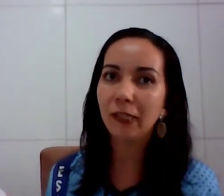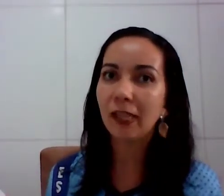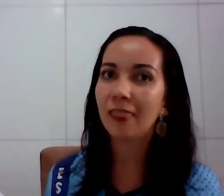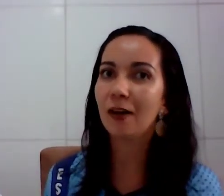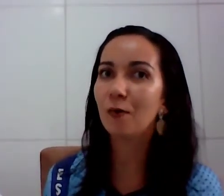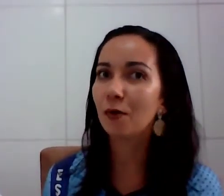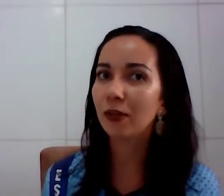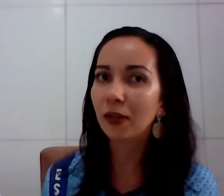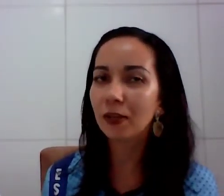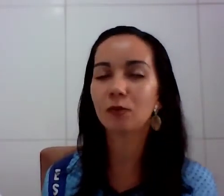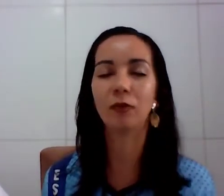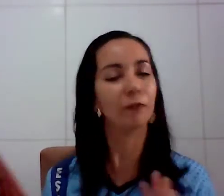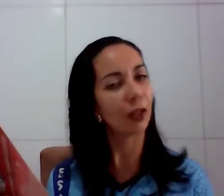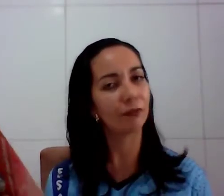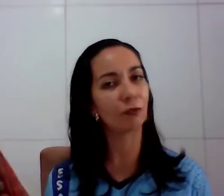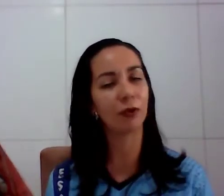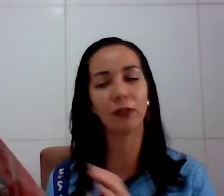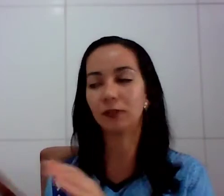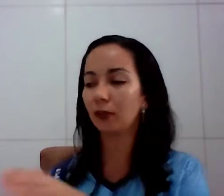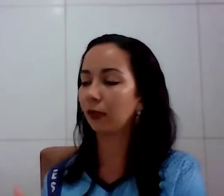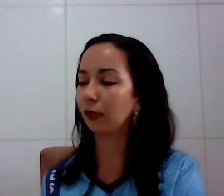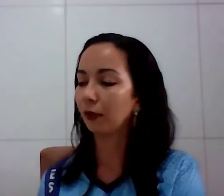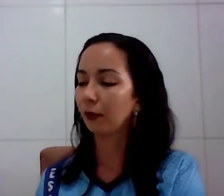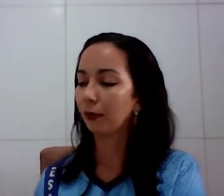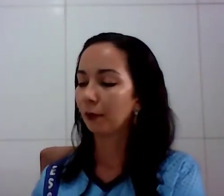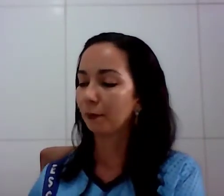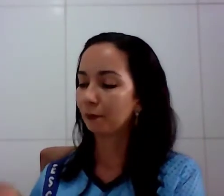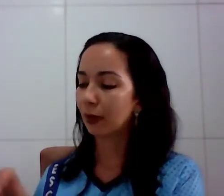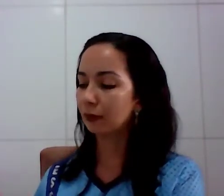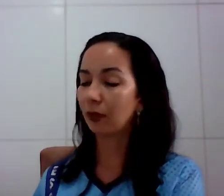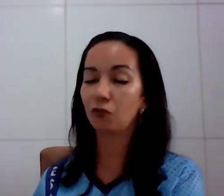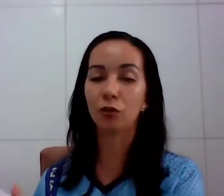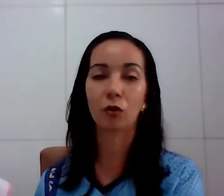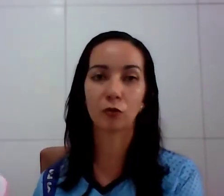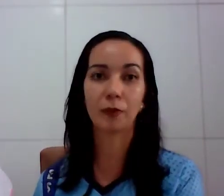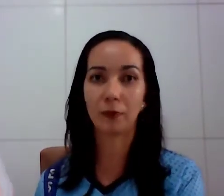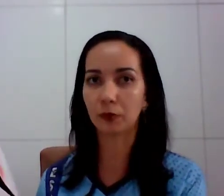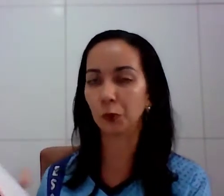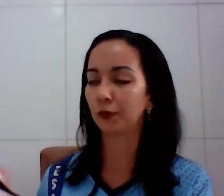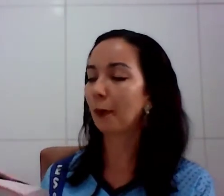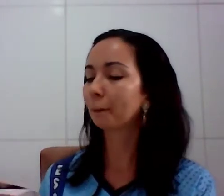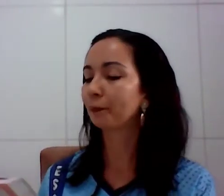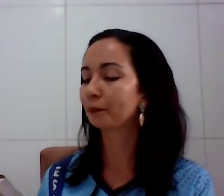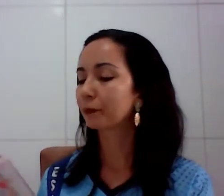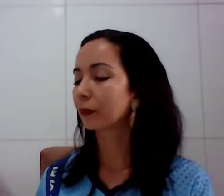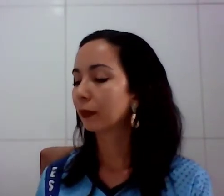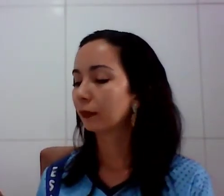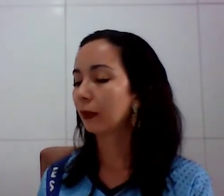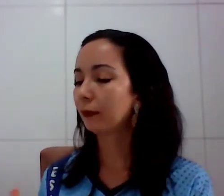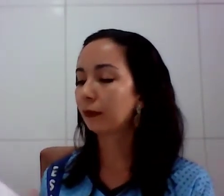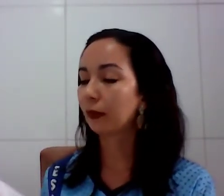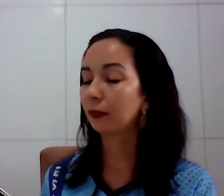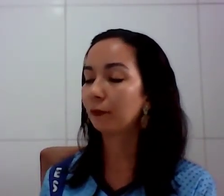ainda não conheço, em breve eu conhecerei. Mas este é o nosso primeiro assunto, tá? Tem